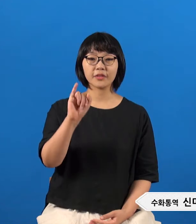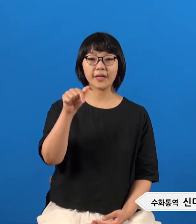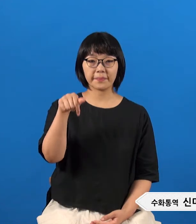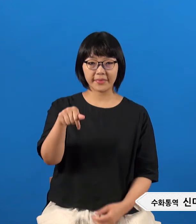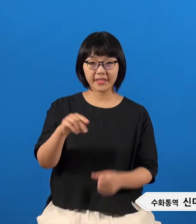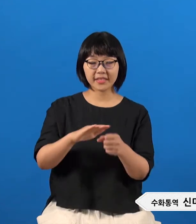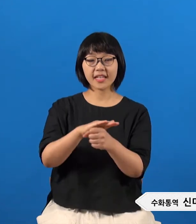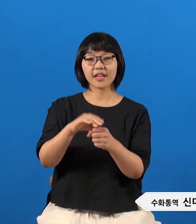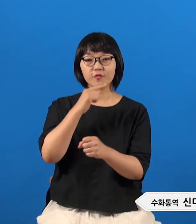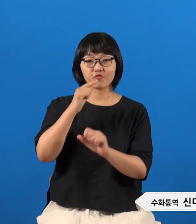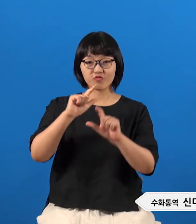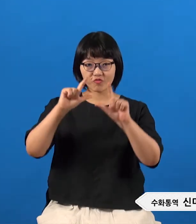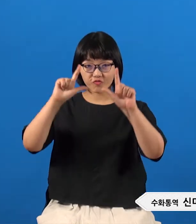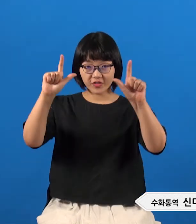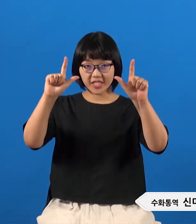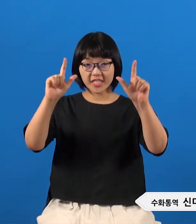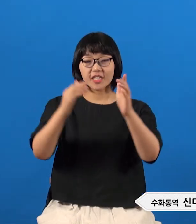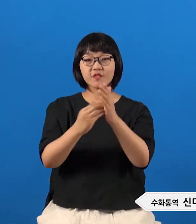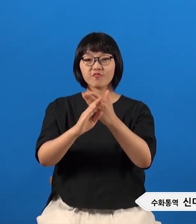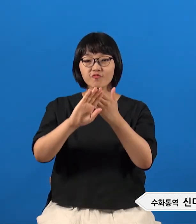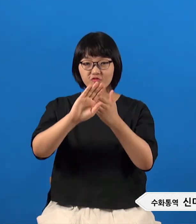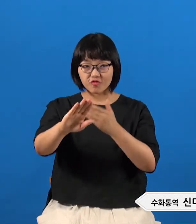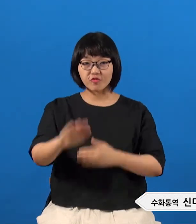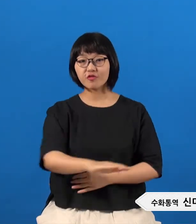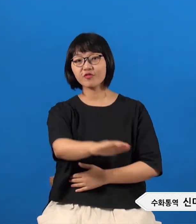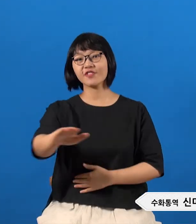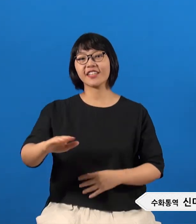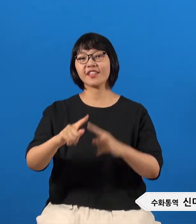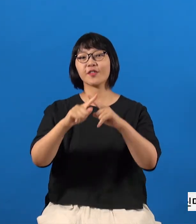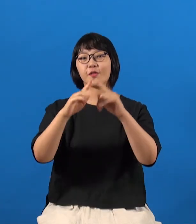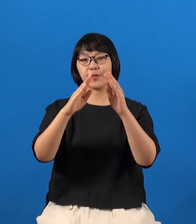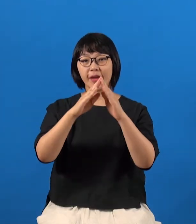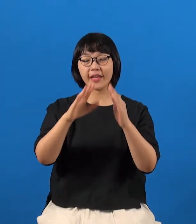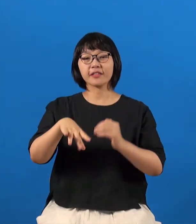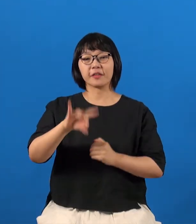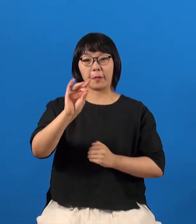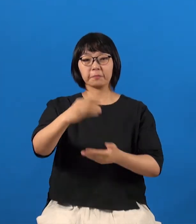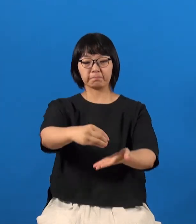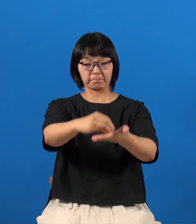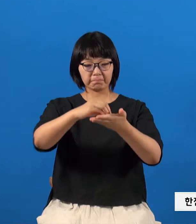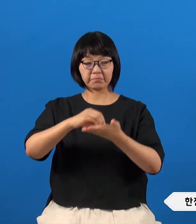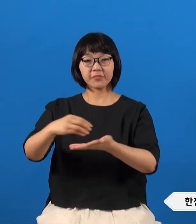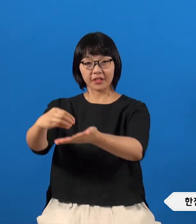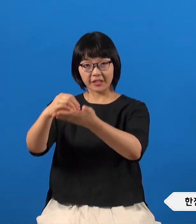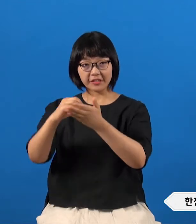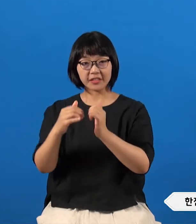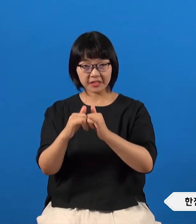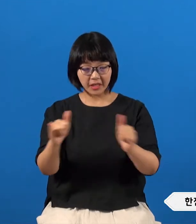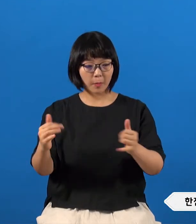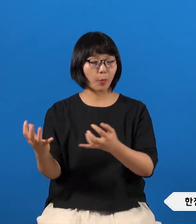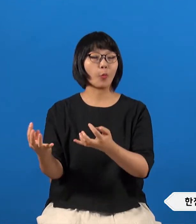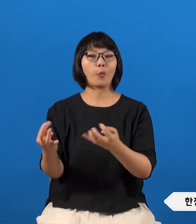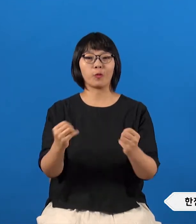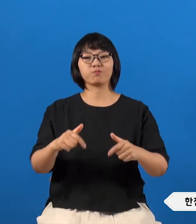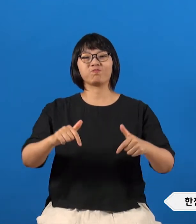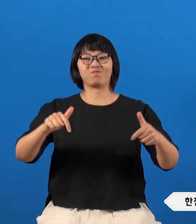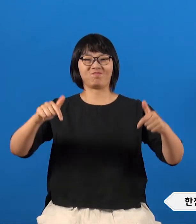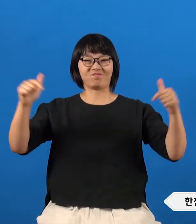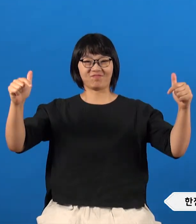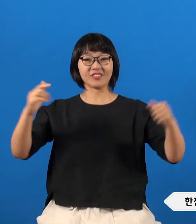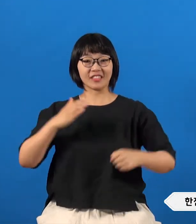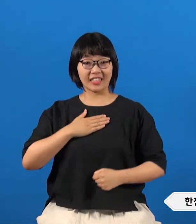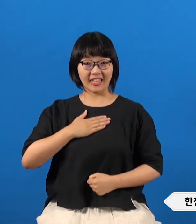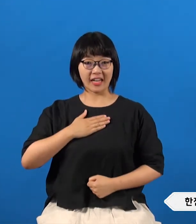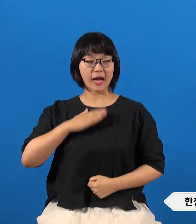VIP 사랑주일 이후로 우리 교회의 VIP들 초신자들이 많이 출석하고 있습니다.